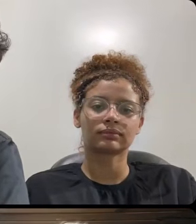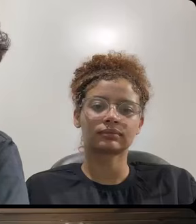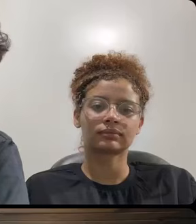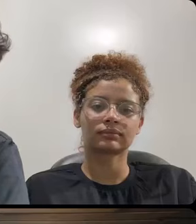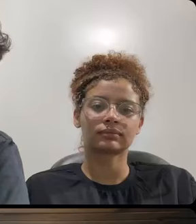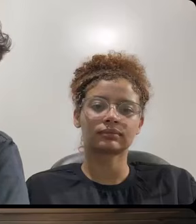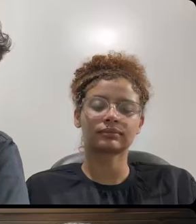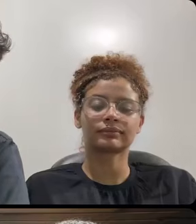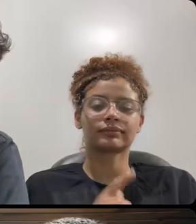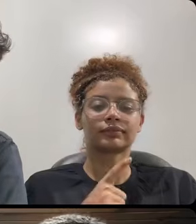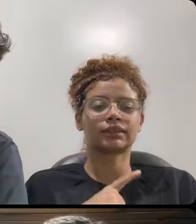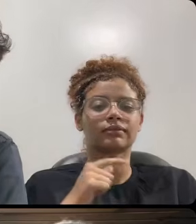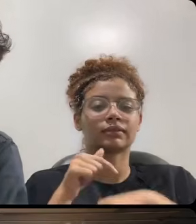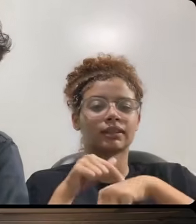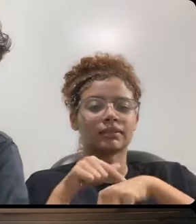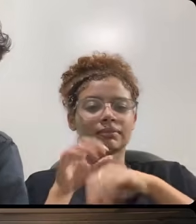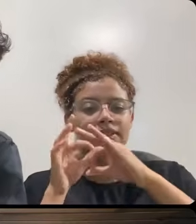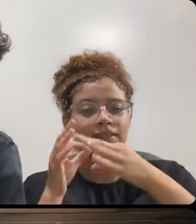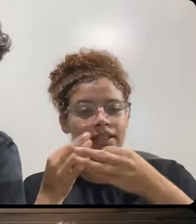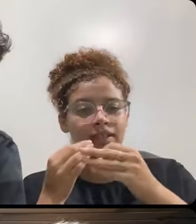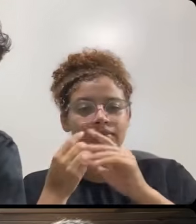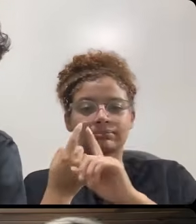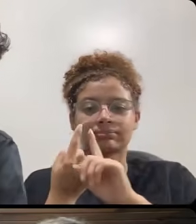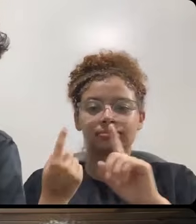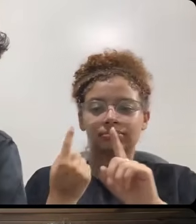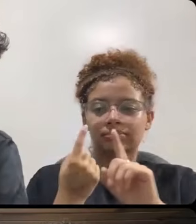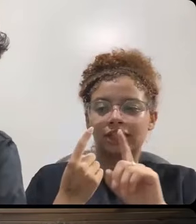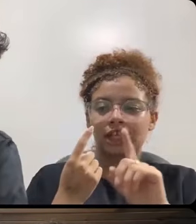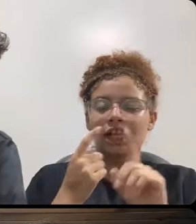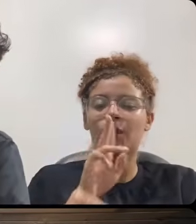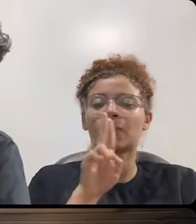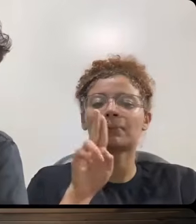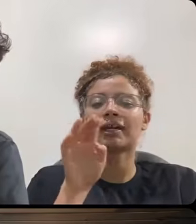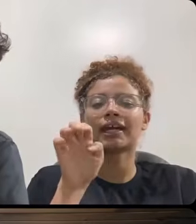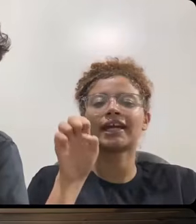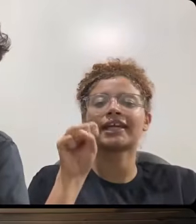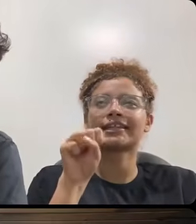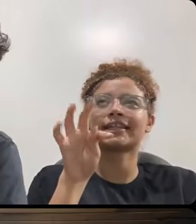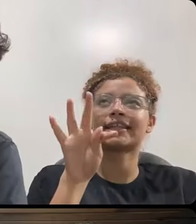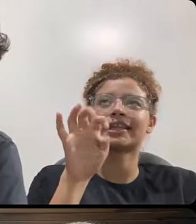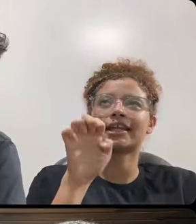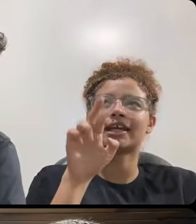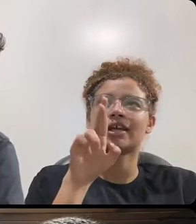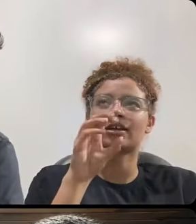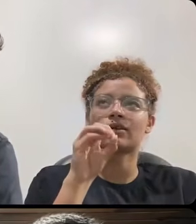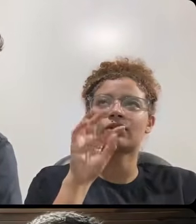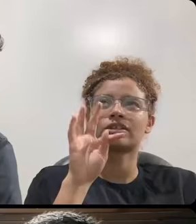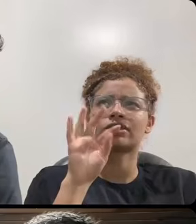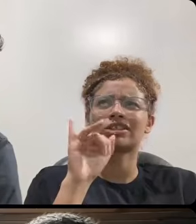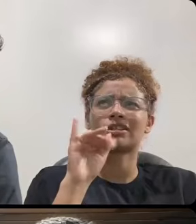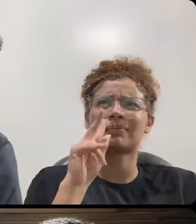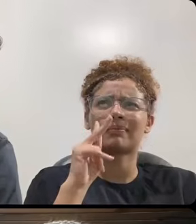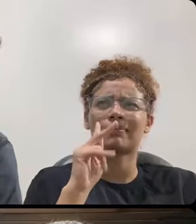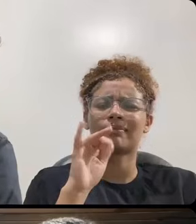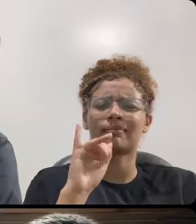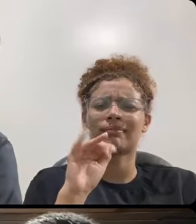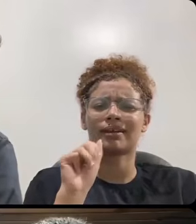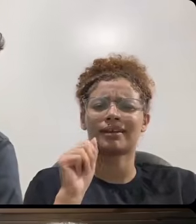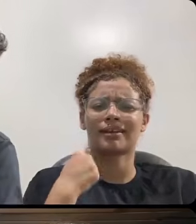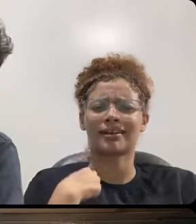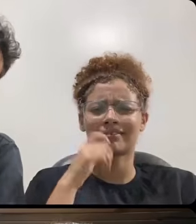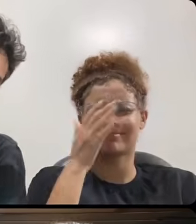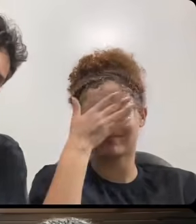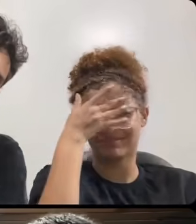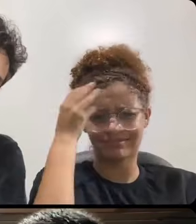ficar reservado. Ó, não posso conversar com ninguém, eu tenho que mexer com todo, eu tenho que fazer um trabalho, alguma coisa. E aí é o jeito dele. E